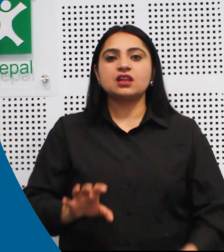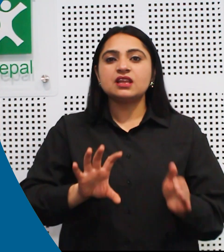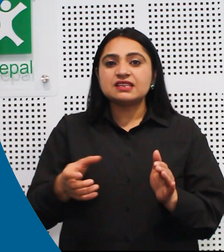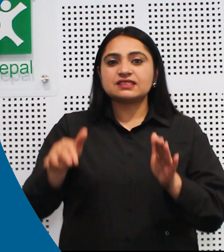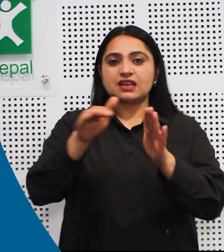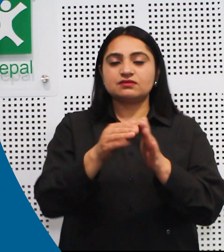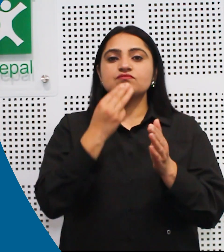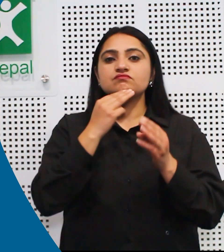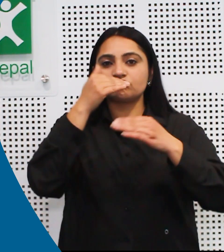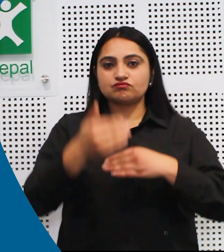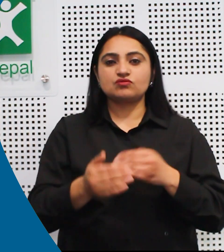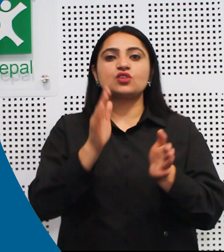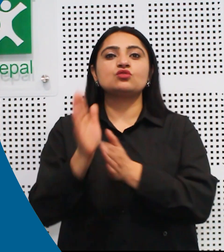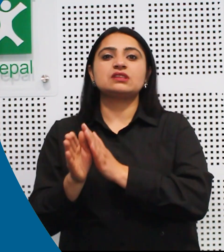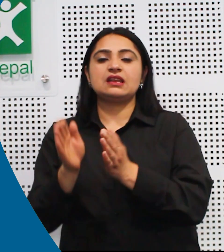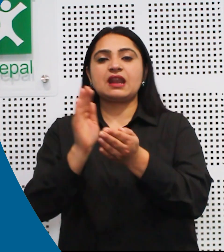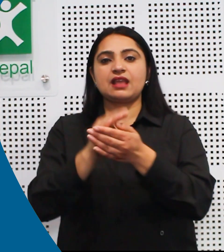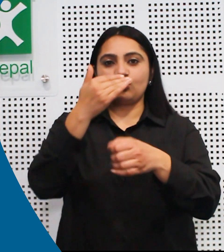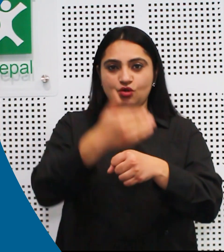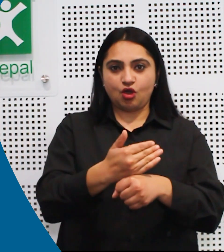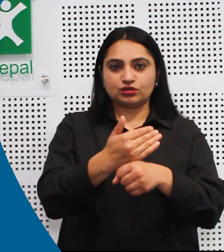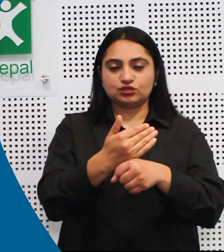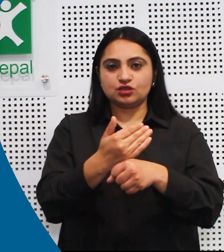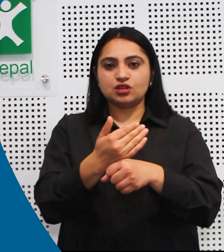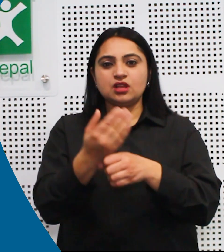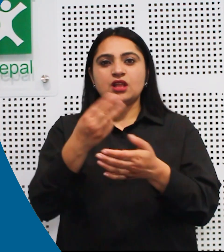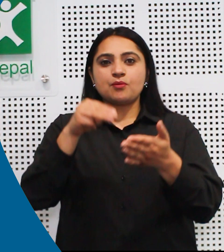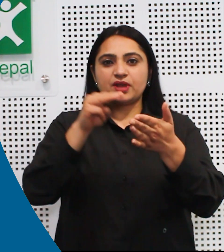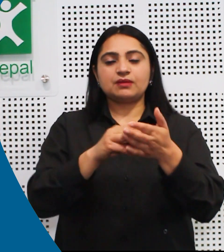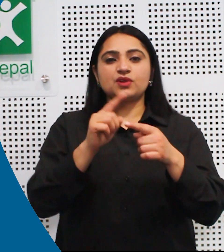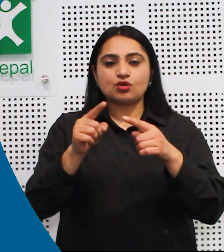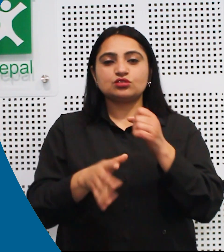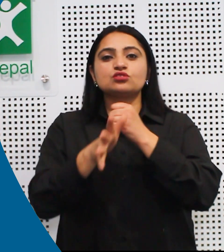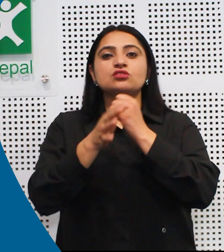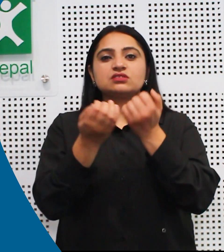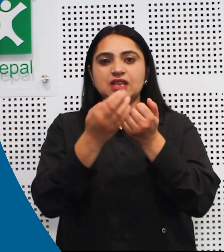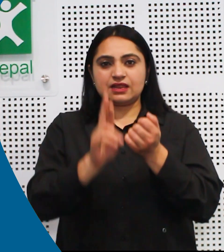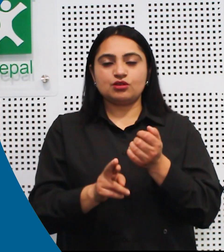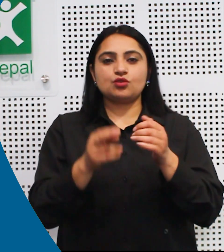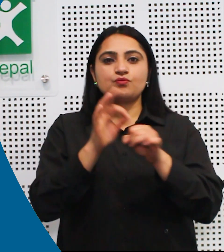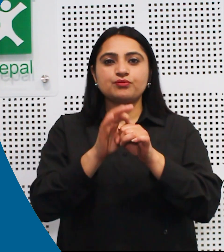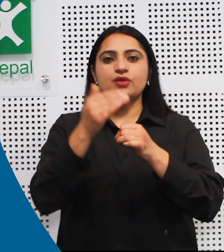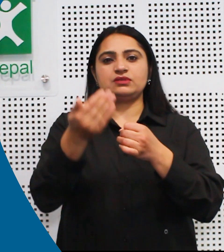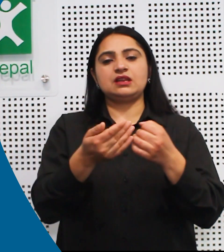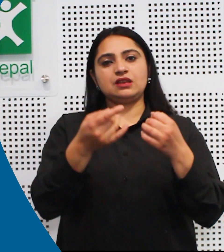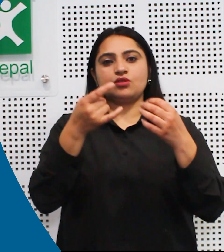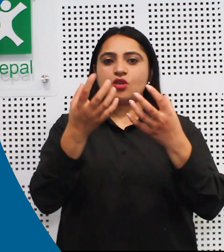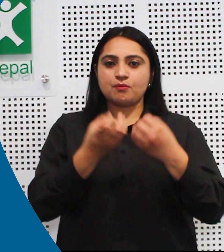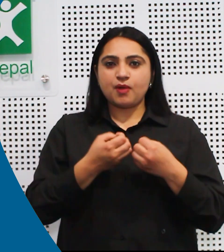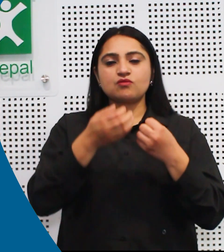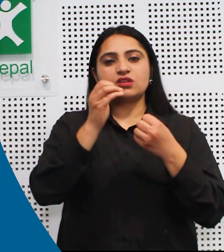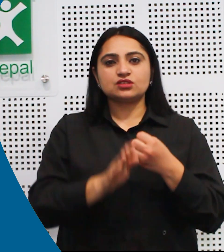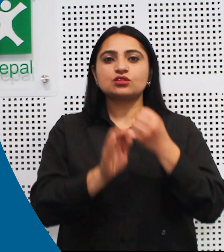तहको आवधिक योजनाले लिएको लक्ष्य, मध्यमकालीन खर्च संरचनाले गरेका व्यवस्थालाई उपलब्ध हुन सक्ने